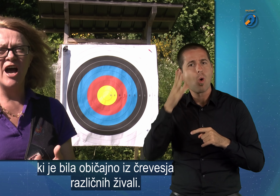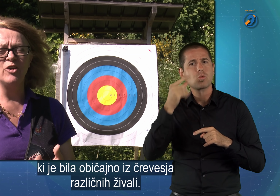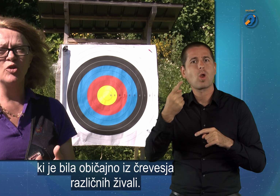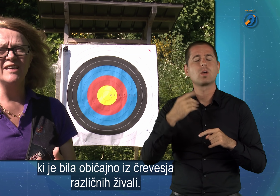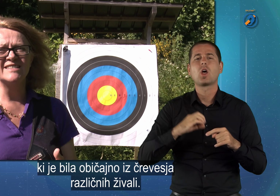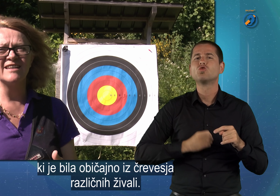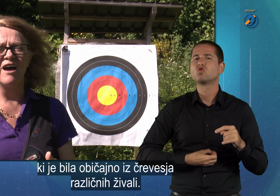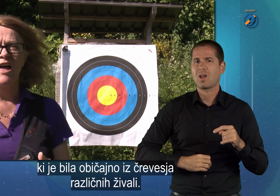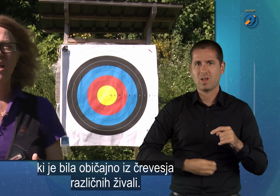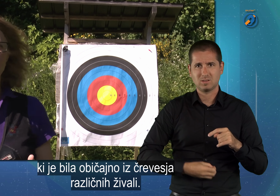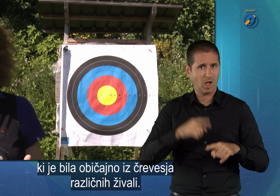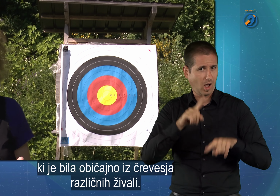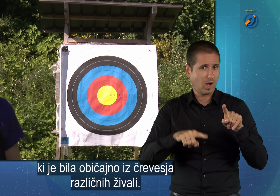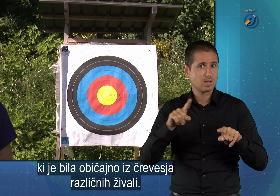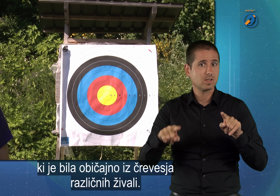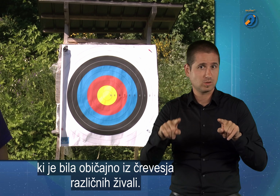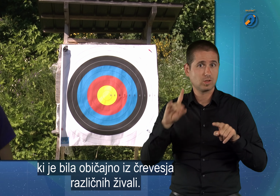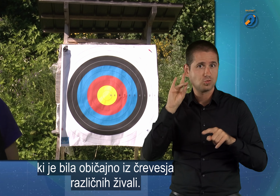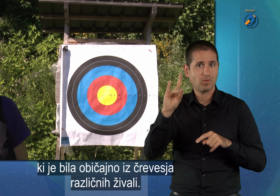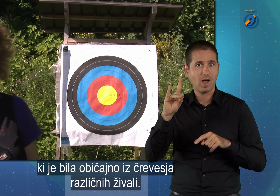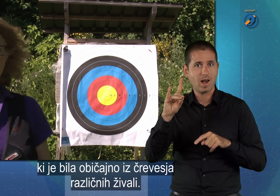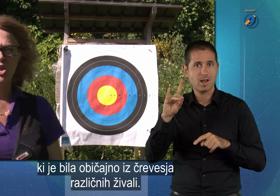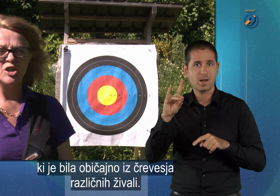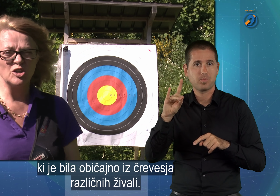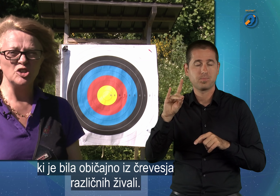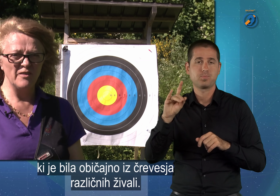bila običajno iz črevesja različnih